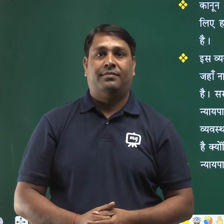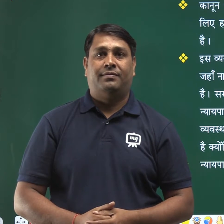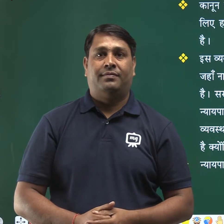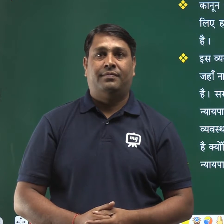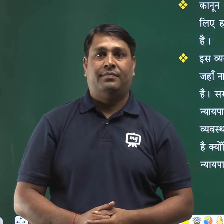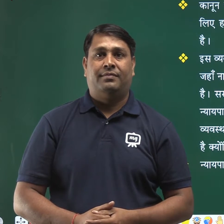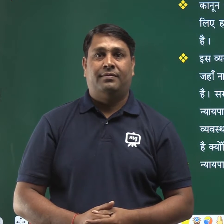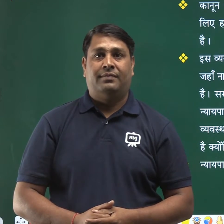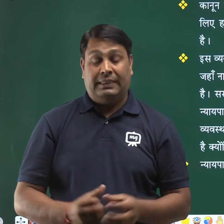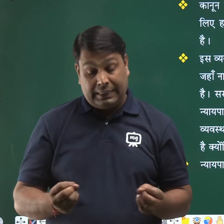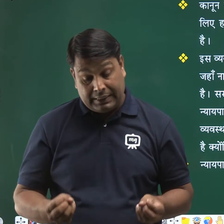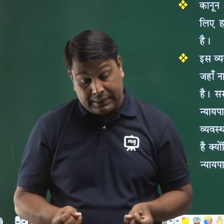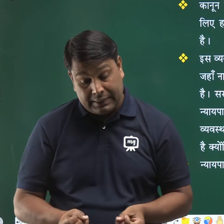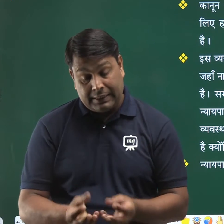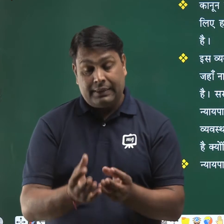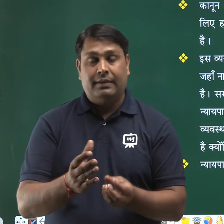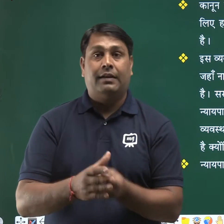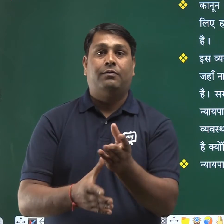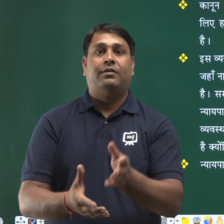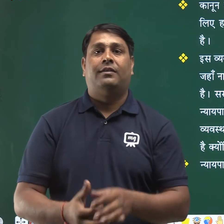लागू करने के लिए